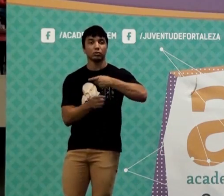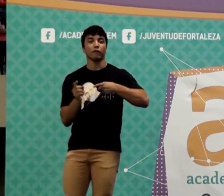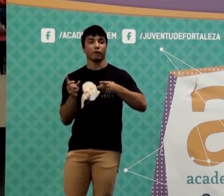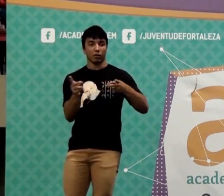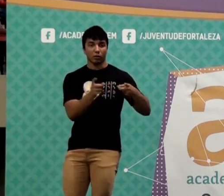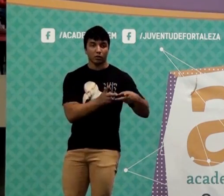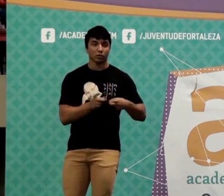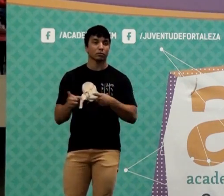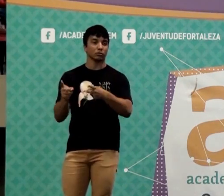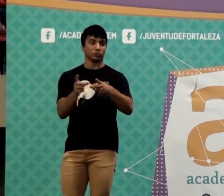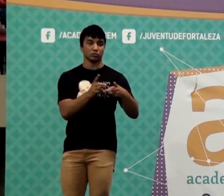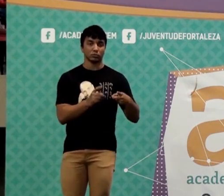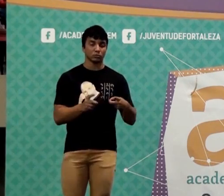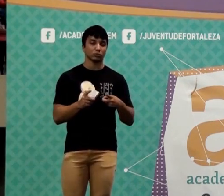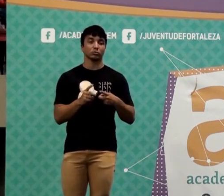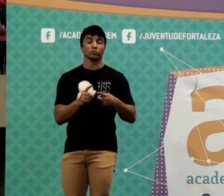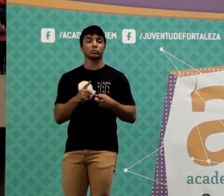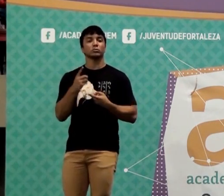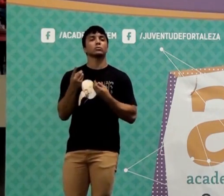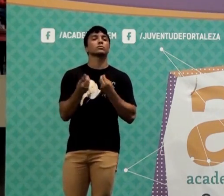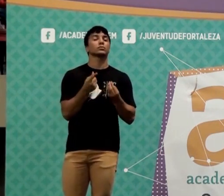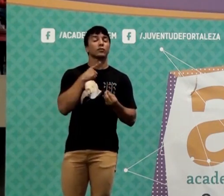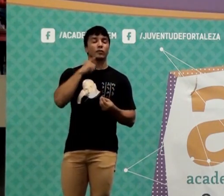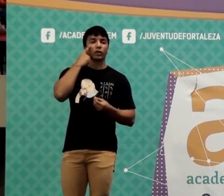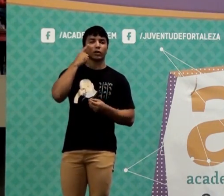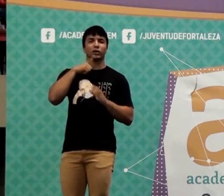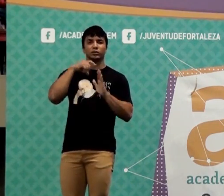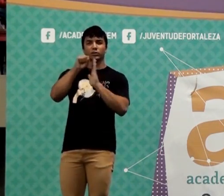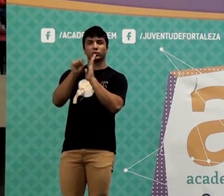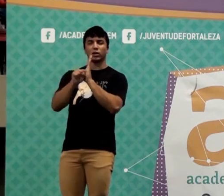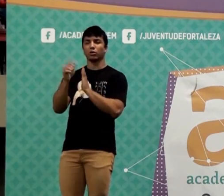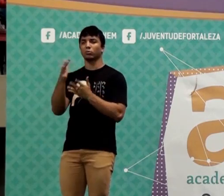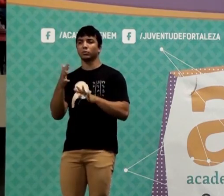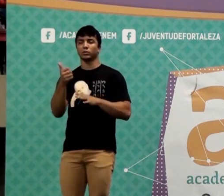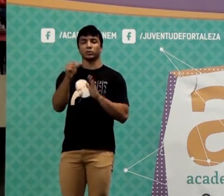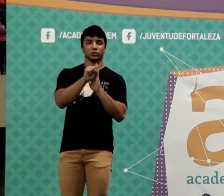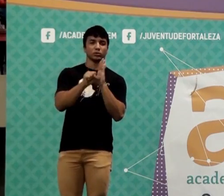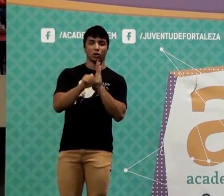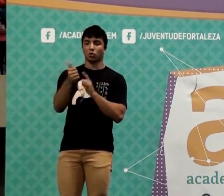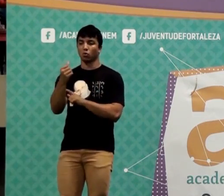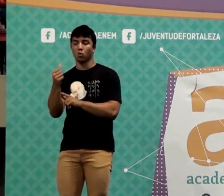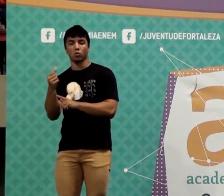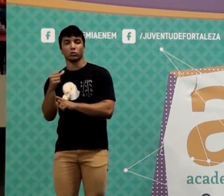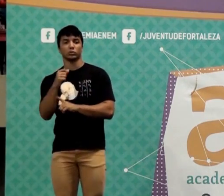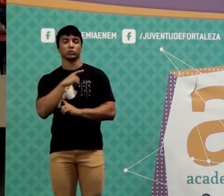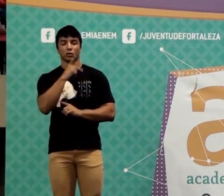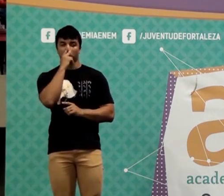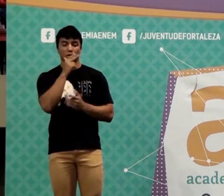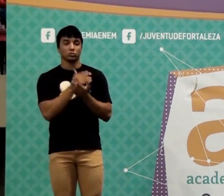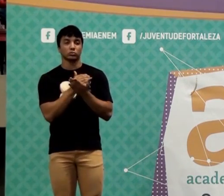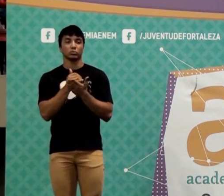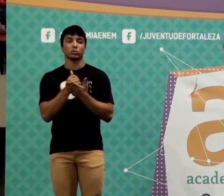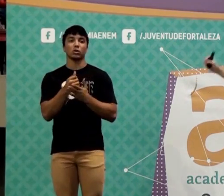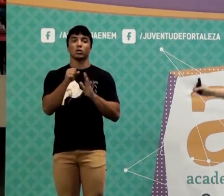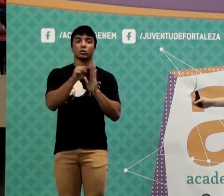começou a puxar o arado. O arado começa a ser de ferro, melhora a pá, melhora a enxada. E a gente melhora